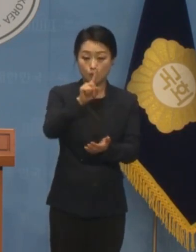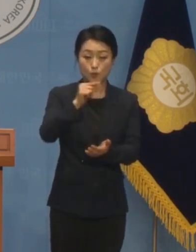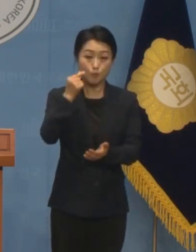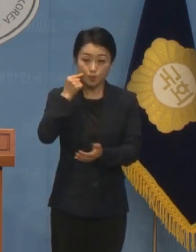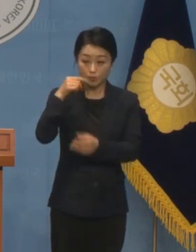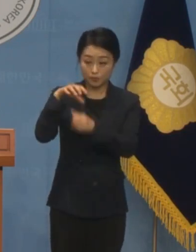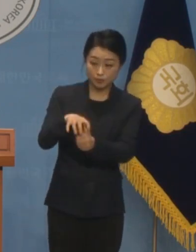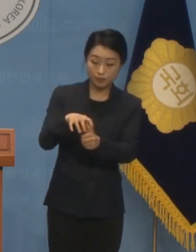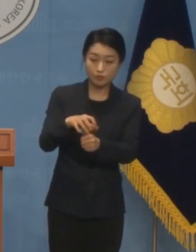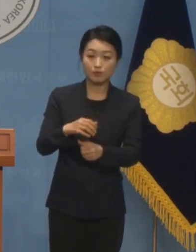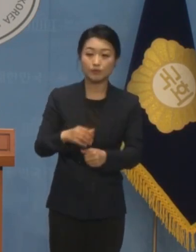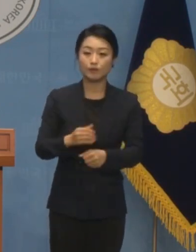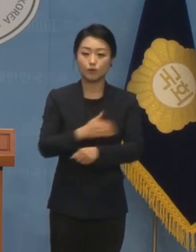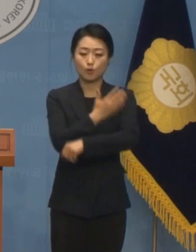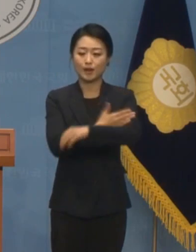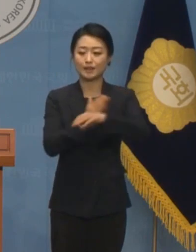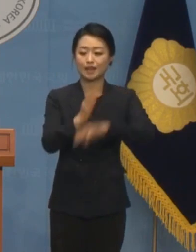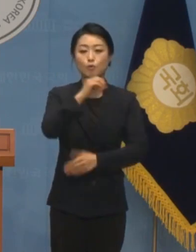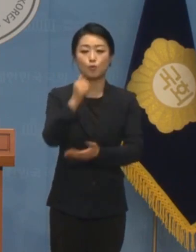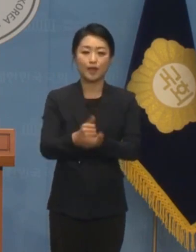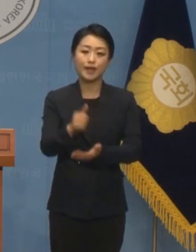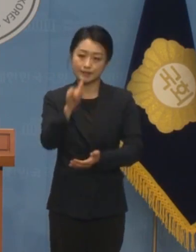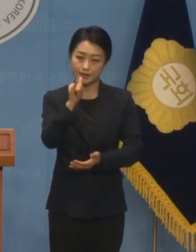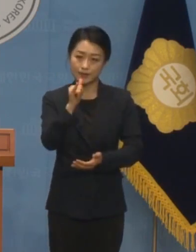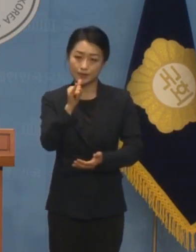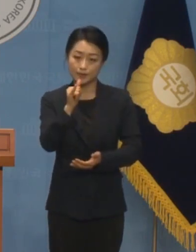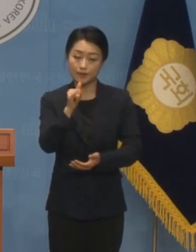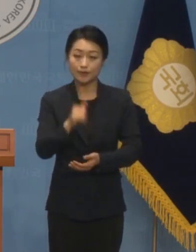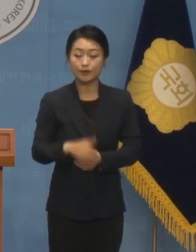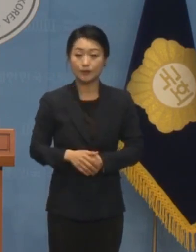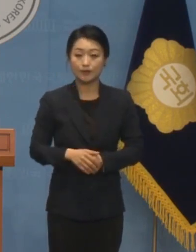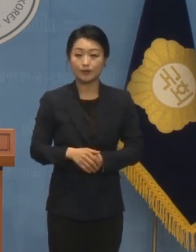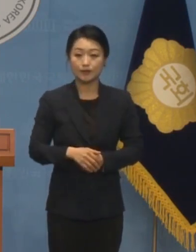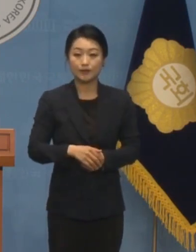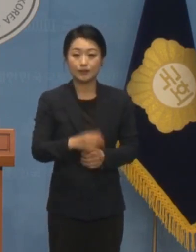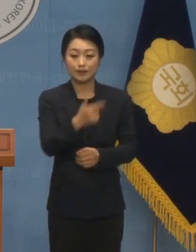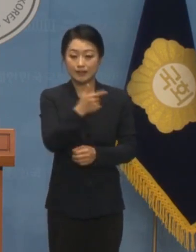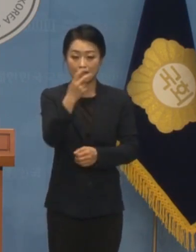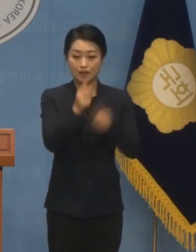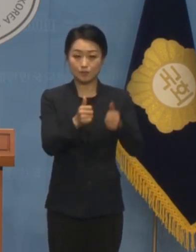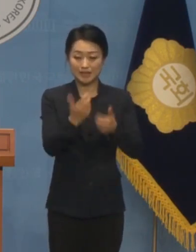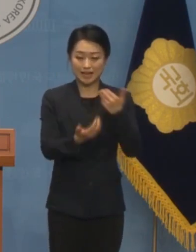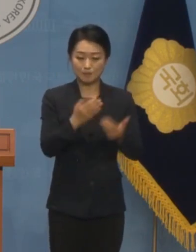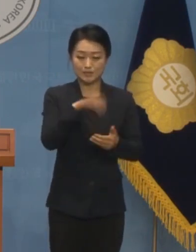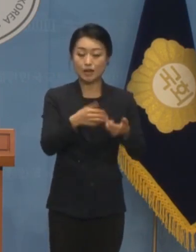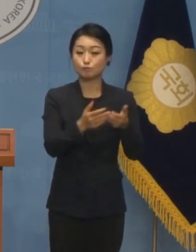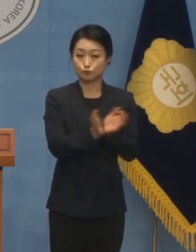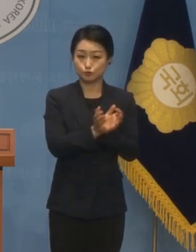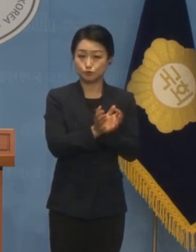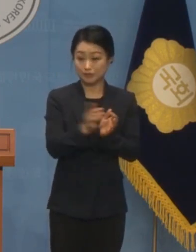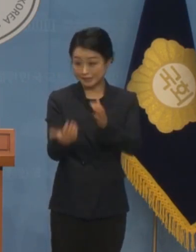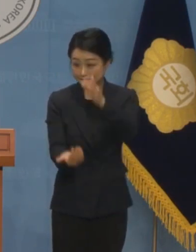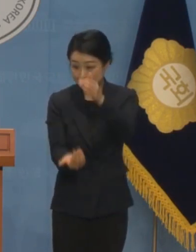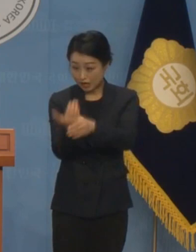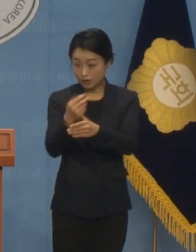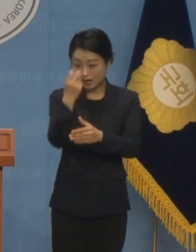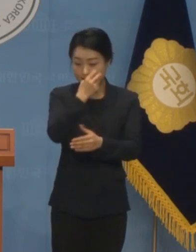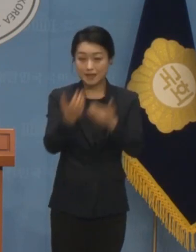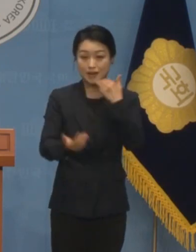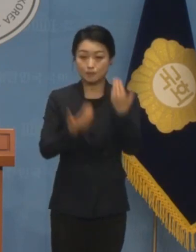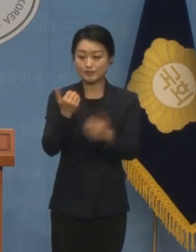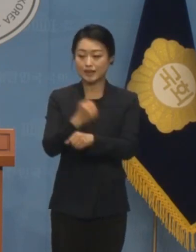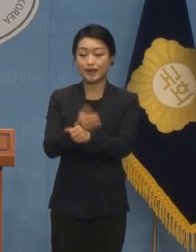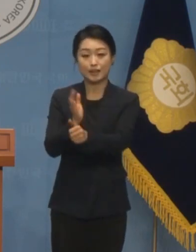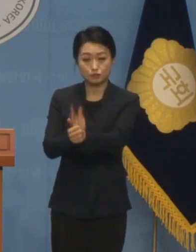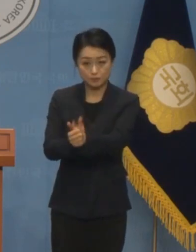했다면 직권남용에 해당할 것입니다. 대검 감찰부는 당의 사안에 대해 즉시 감찰에